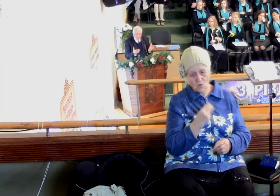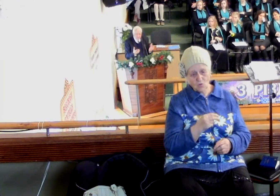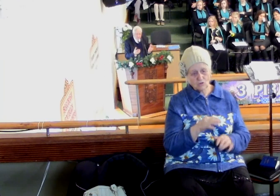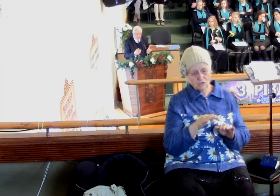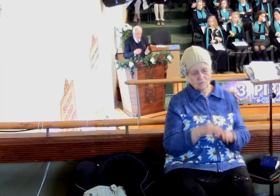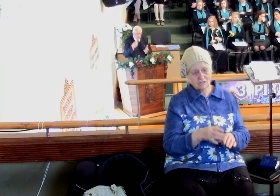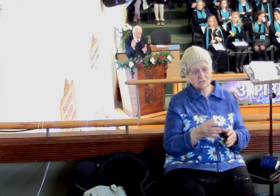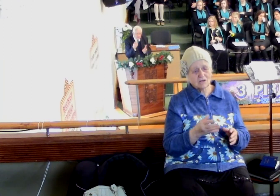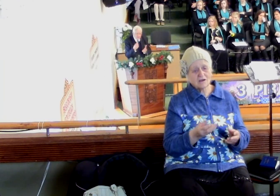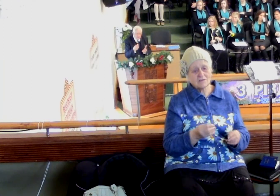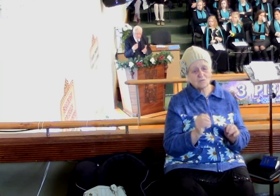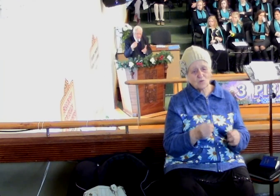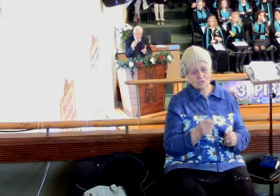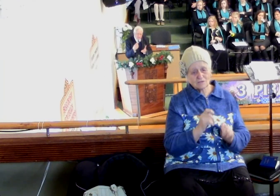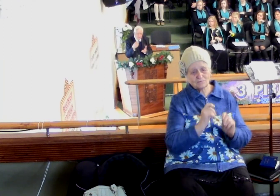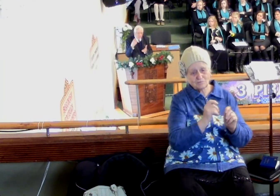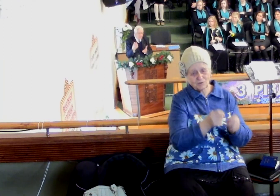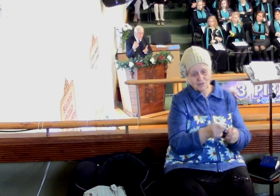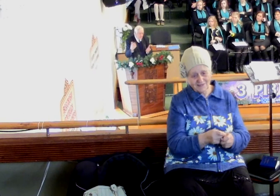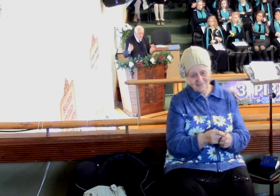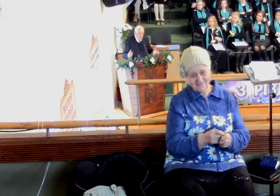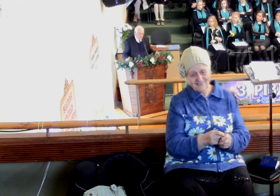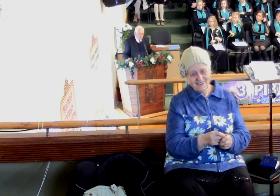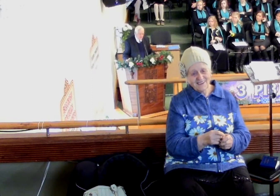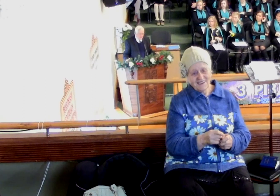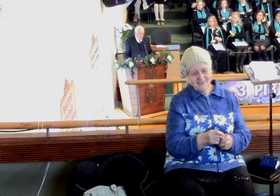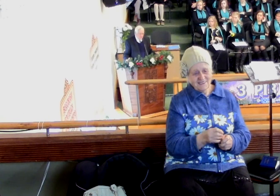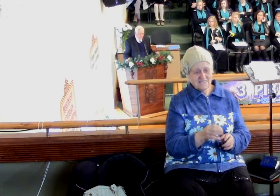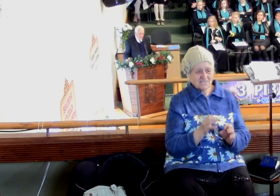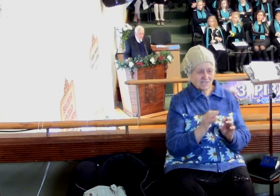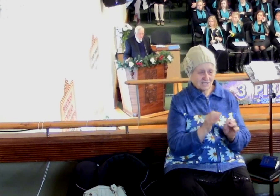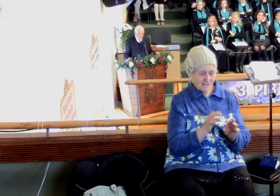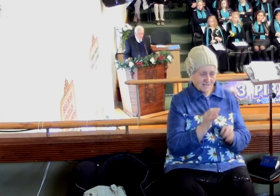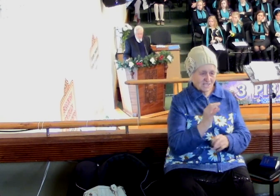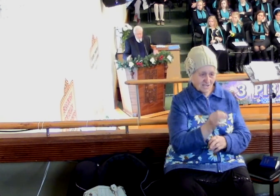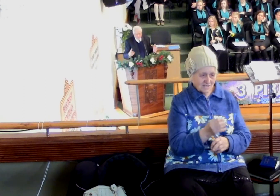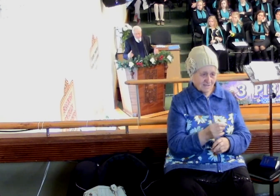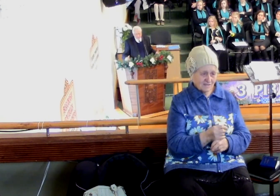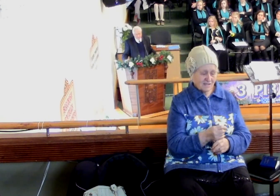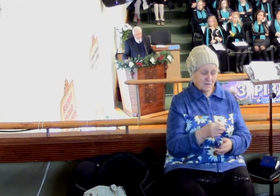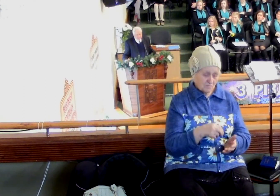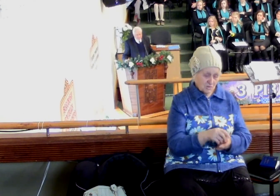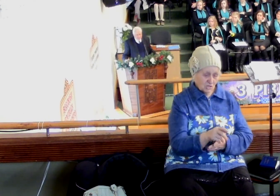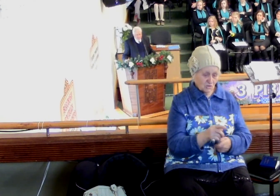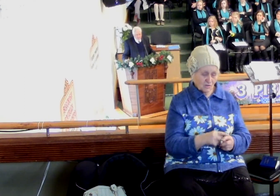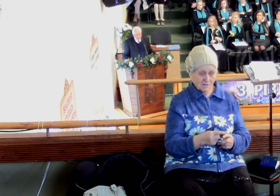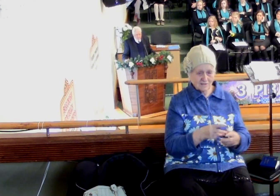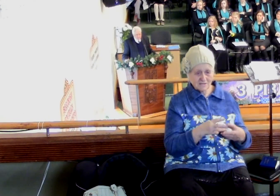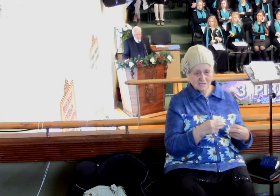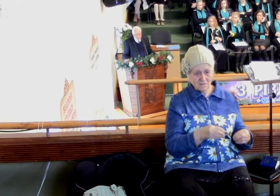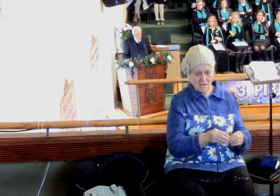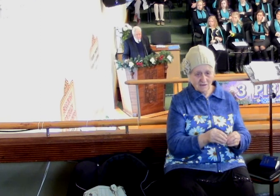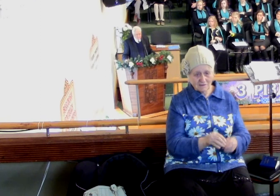людям отрывной календарь с маленькой проповедью на каждый день. Я подошел к этой семье,